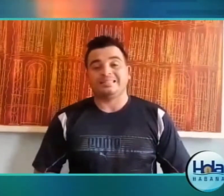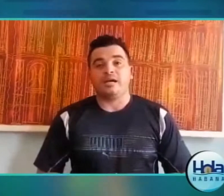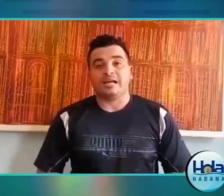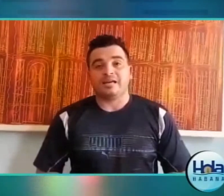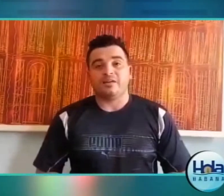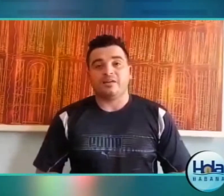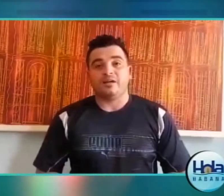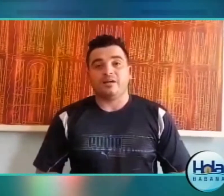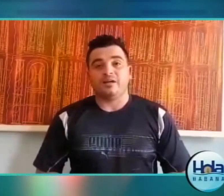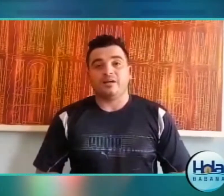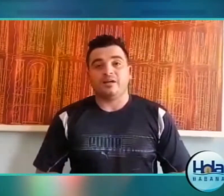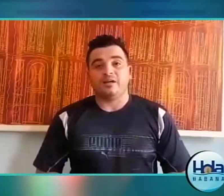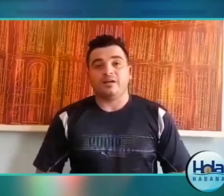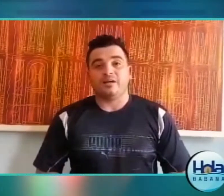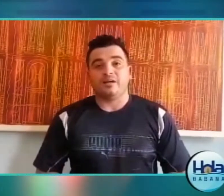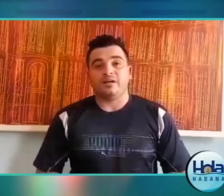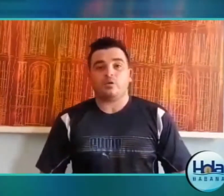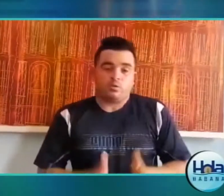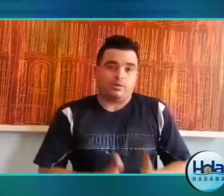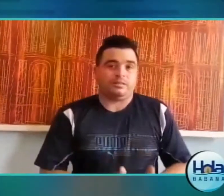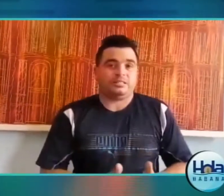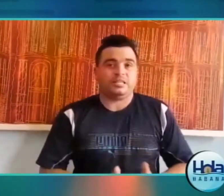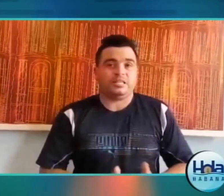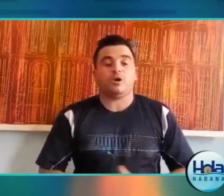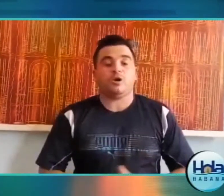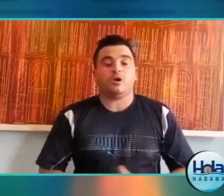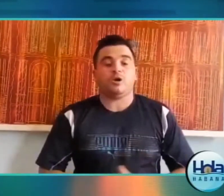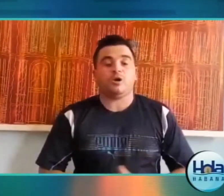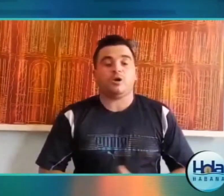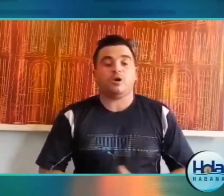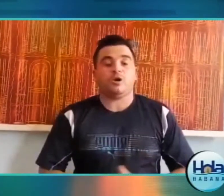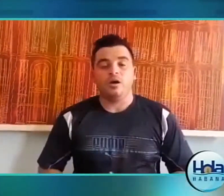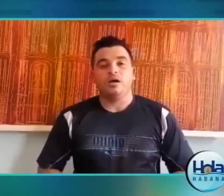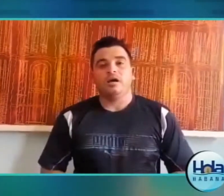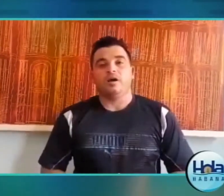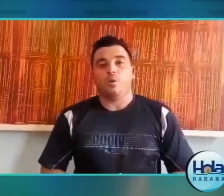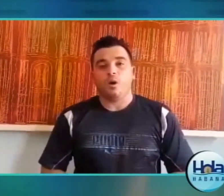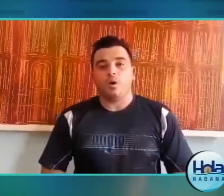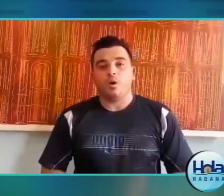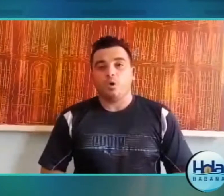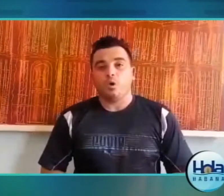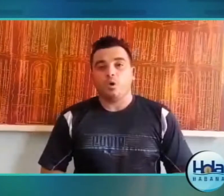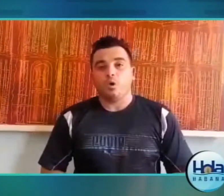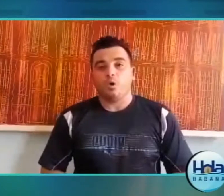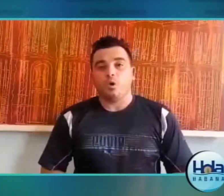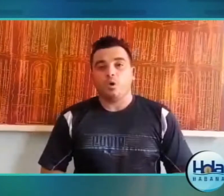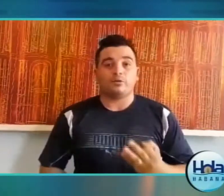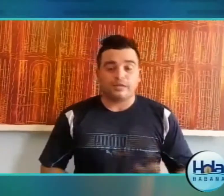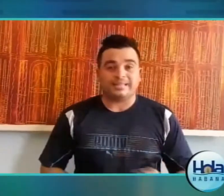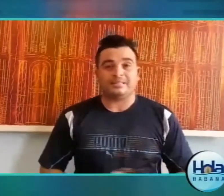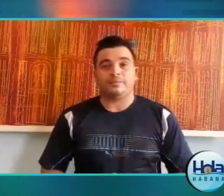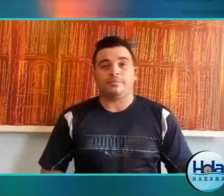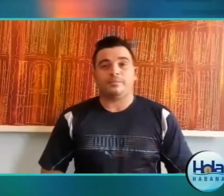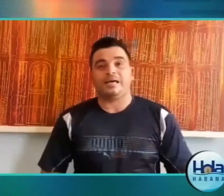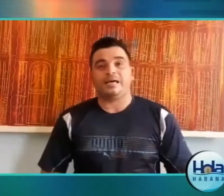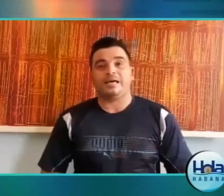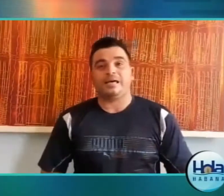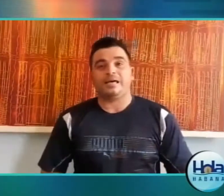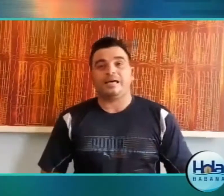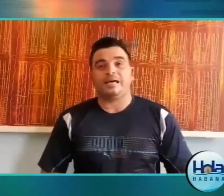Como quiera que de los 5 juegos que se han celebrado, 5 participaciones del béisbol en Juegos Olímpicos, Cuba ha ganado 3 medallas de oro y